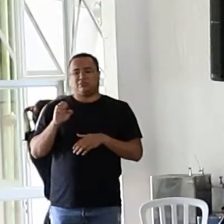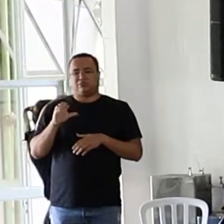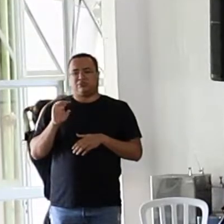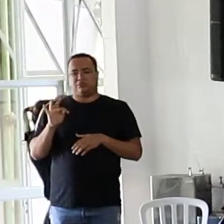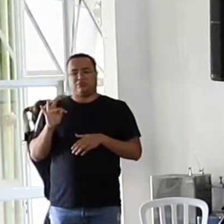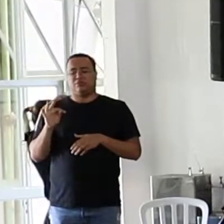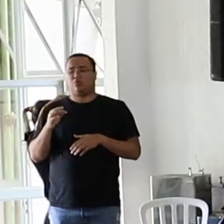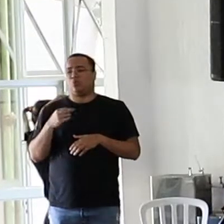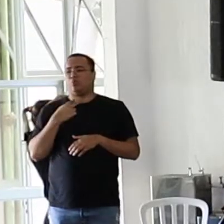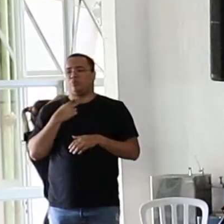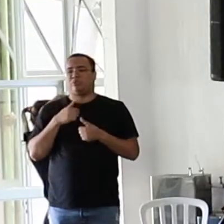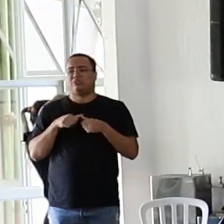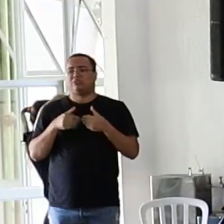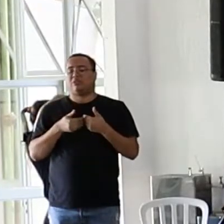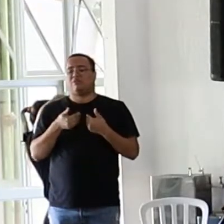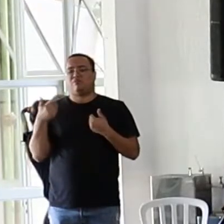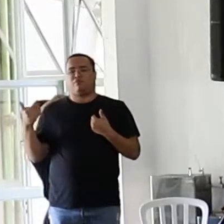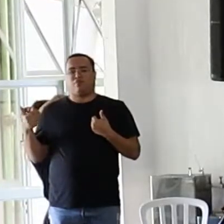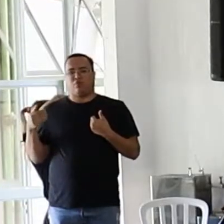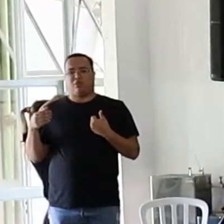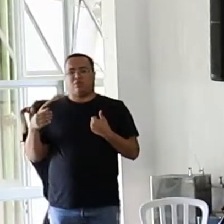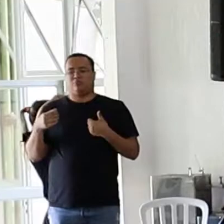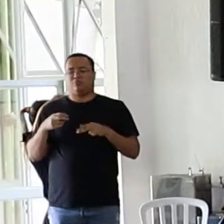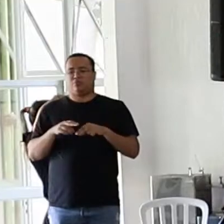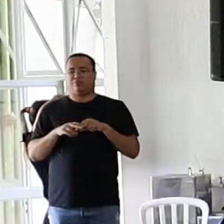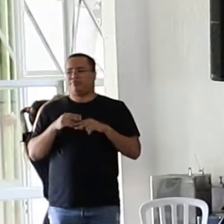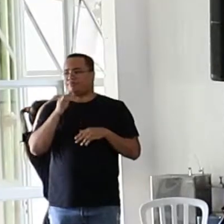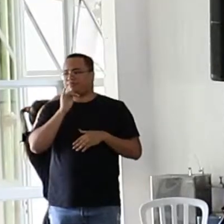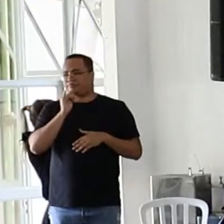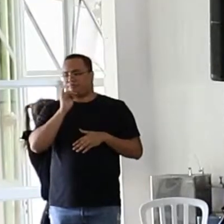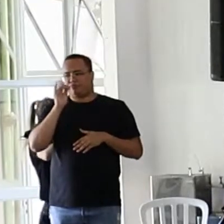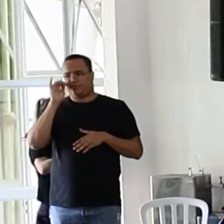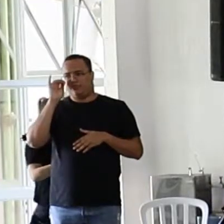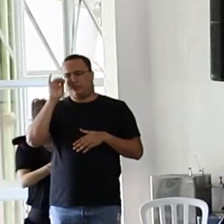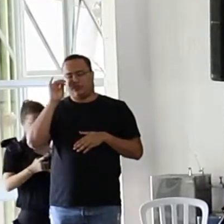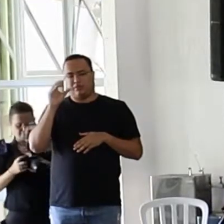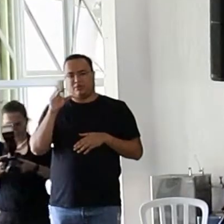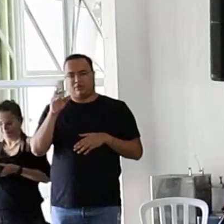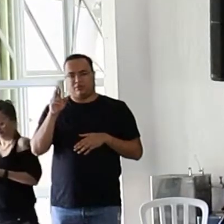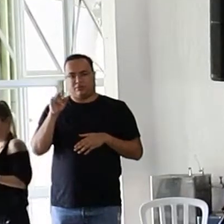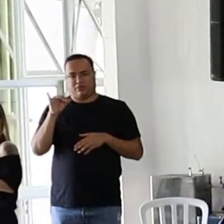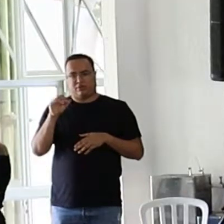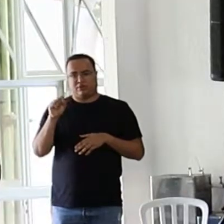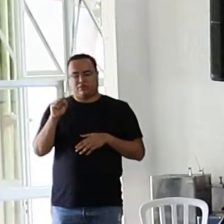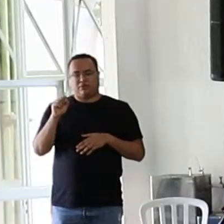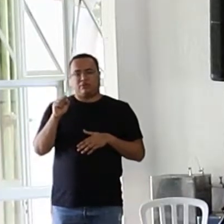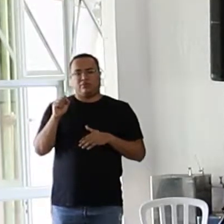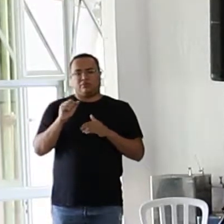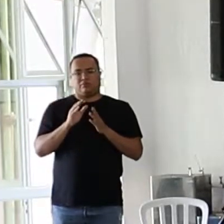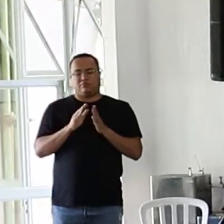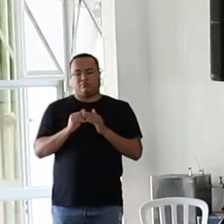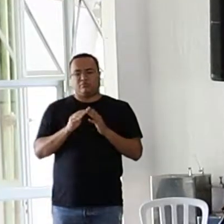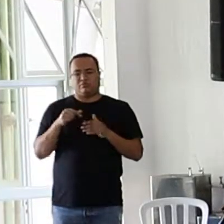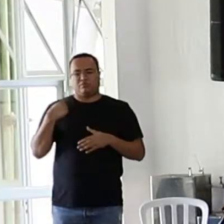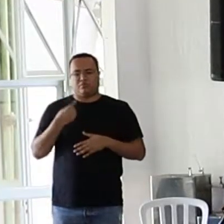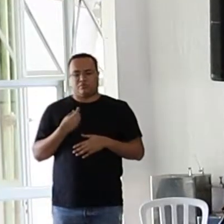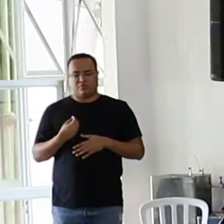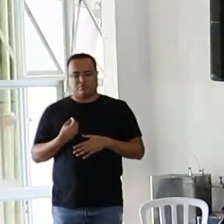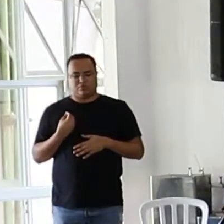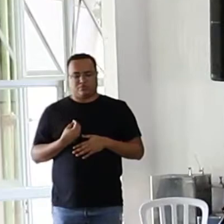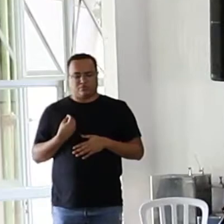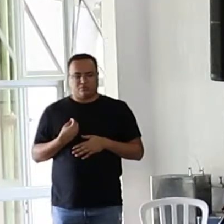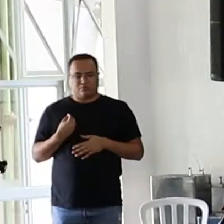está fora dessa situação então assim que o dia Cris solicitou a nossa presença